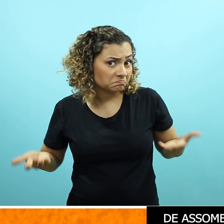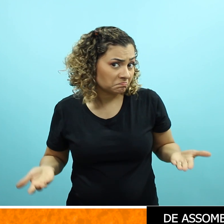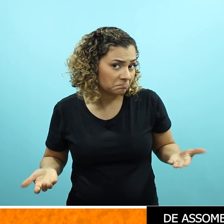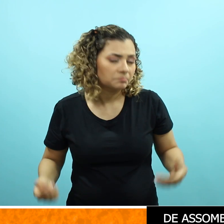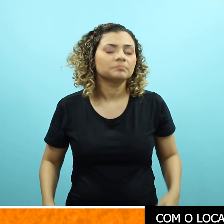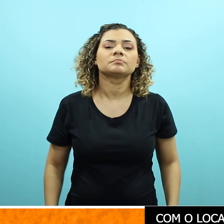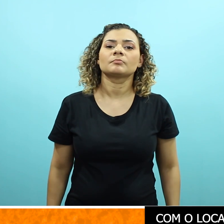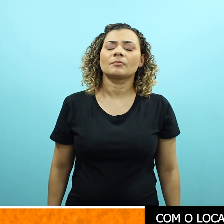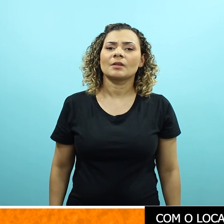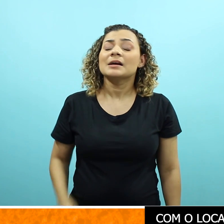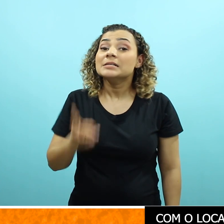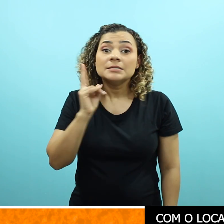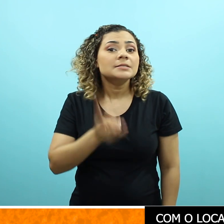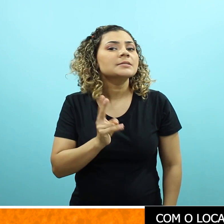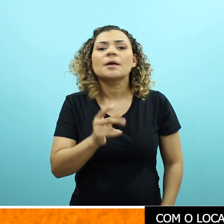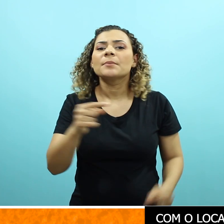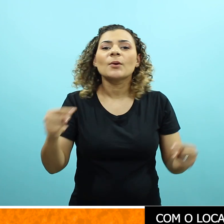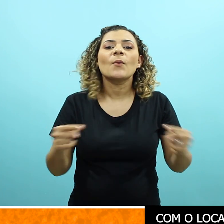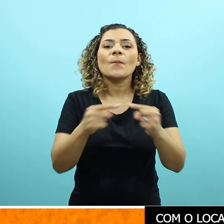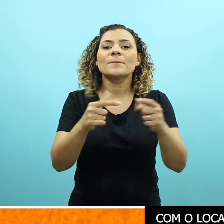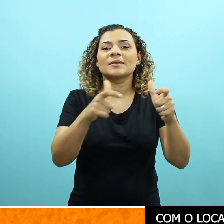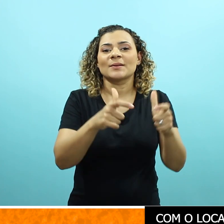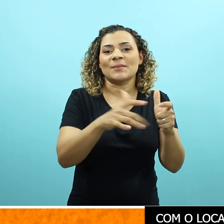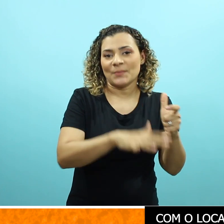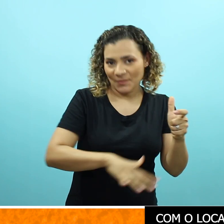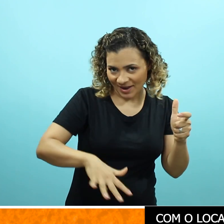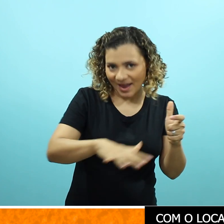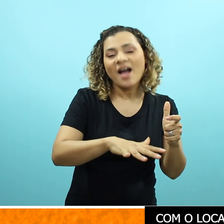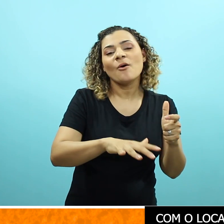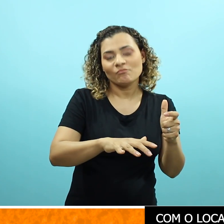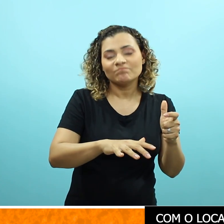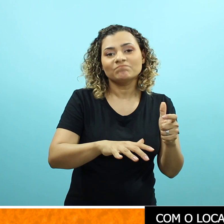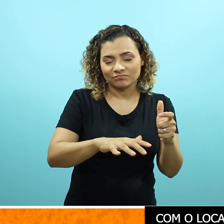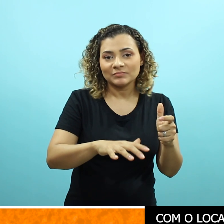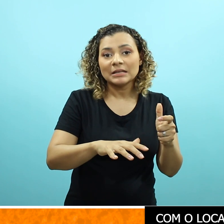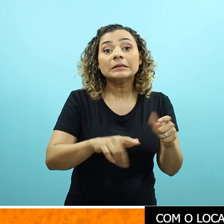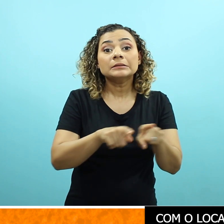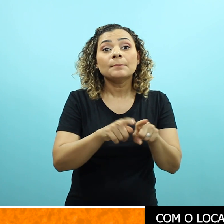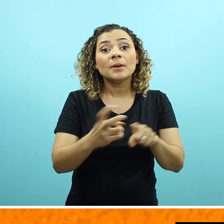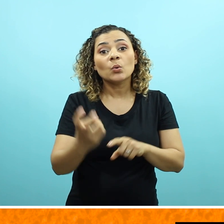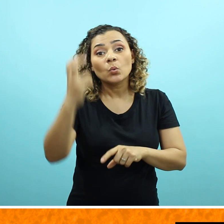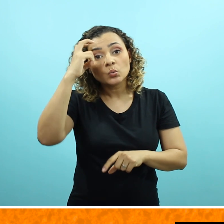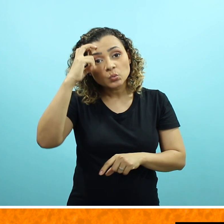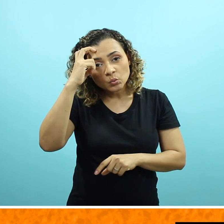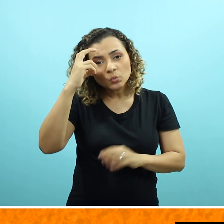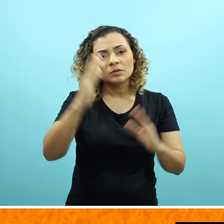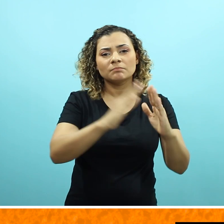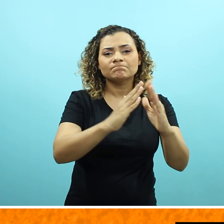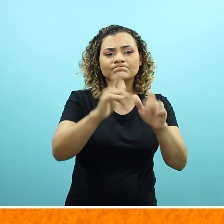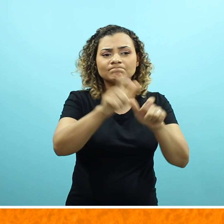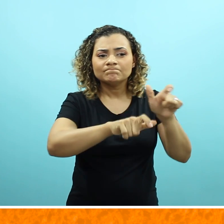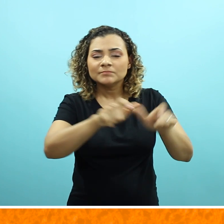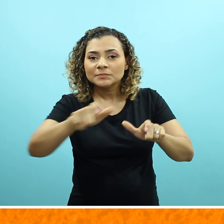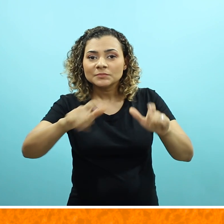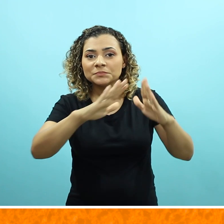forte ligação com o local, a região e a cultura das pessoas que vivem ali.